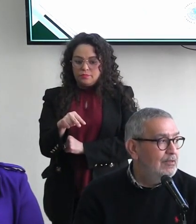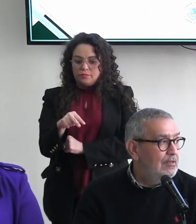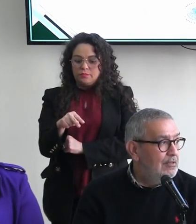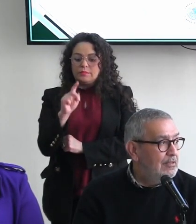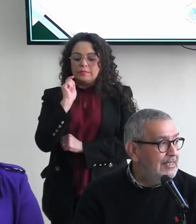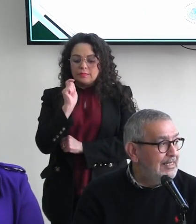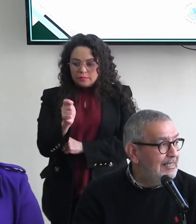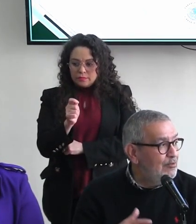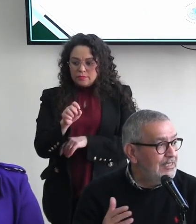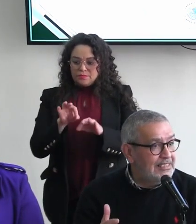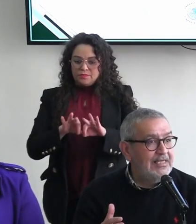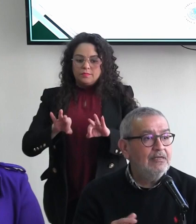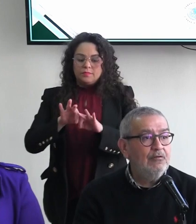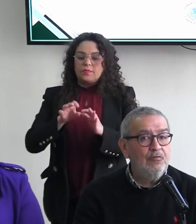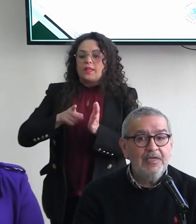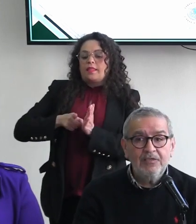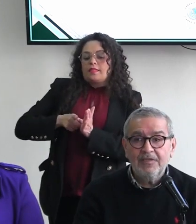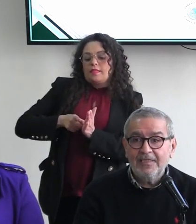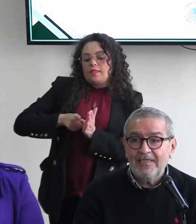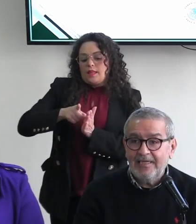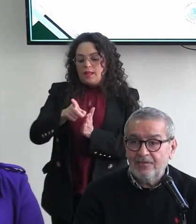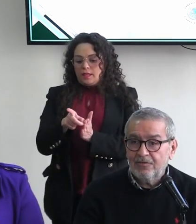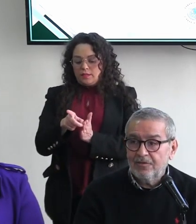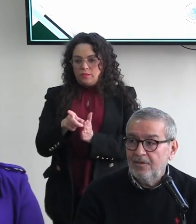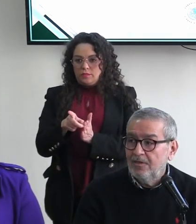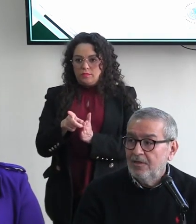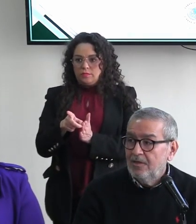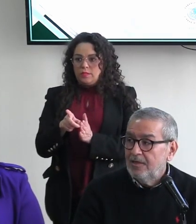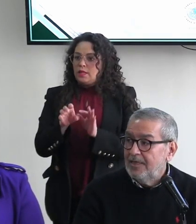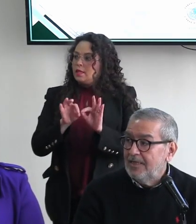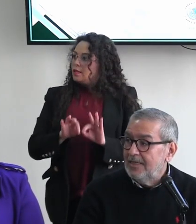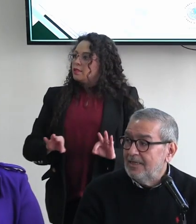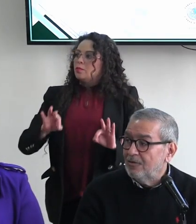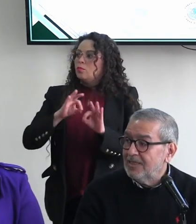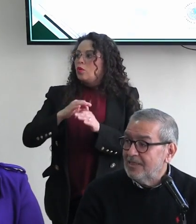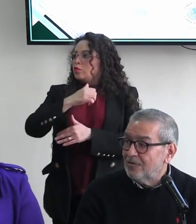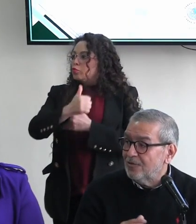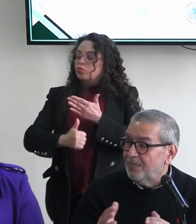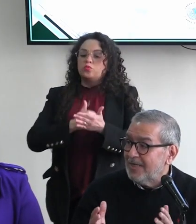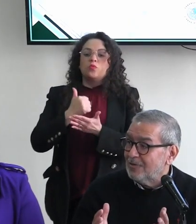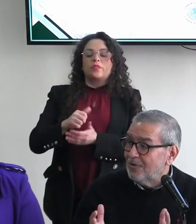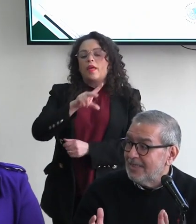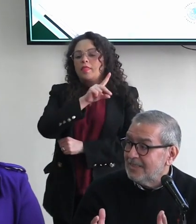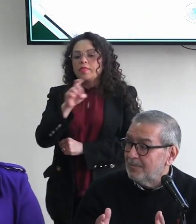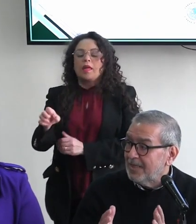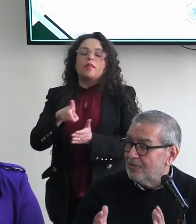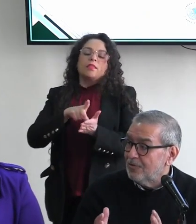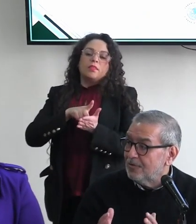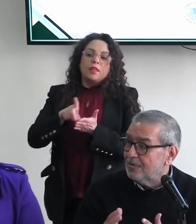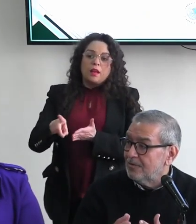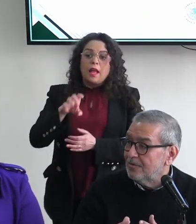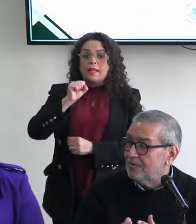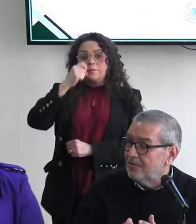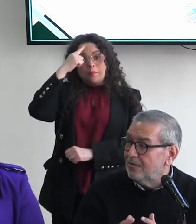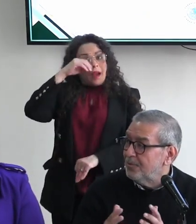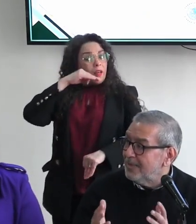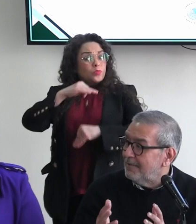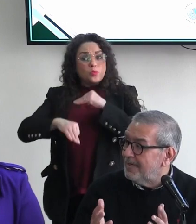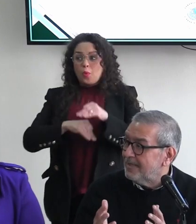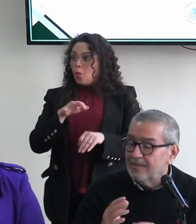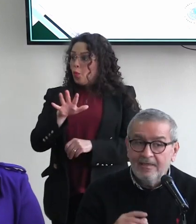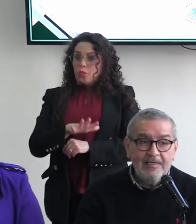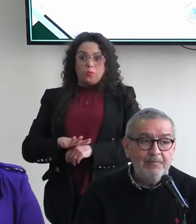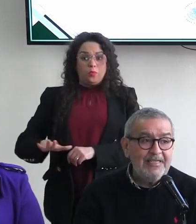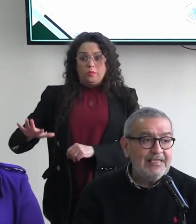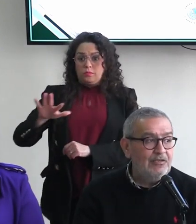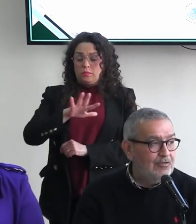derechos, que tenemos que hacer una ciudad de derechos. Y los derechos son para todas y para todos. No puede